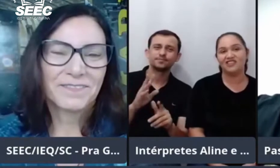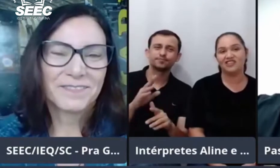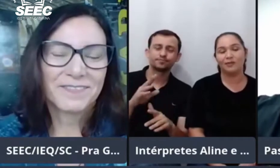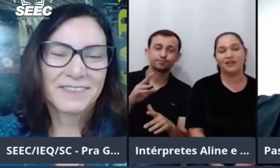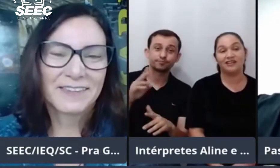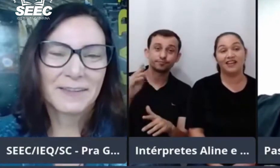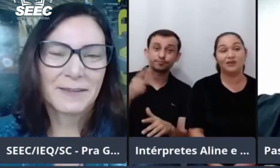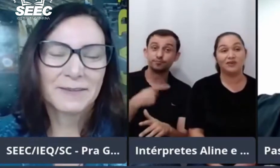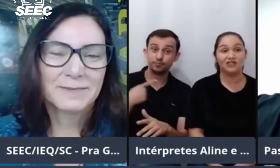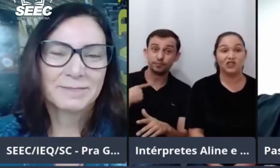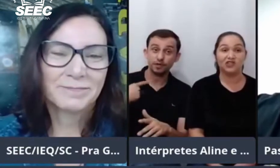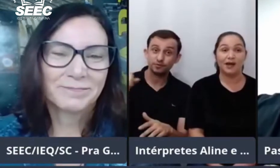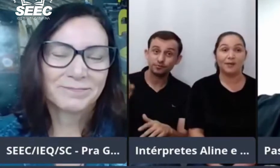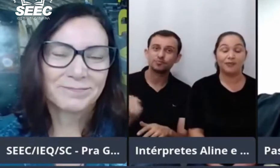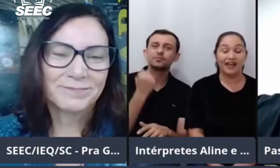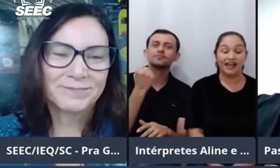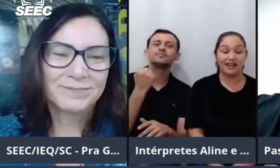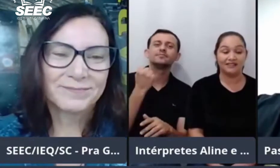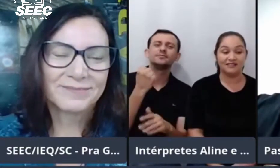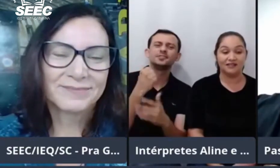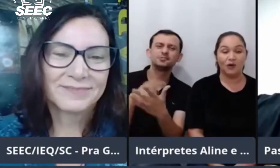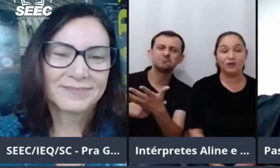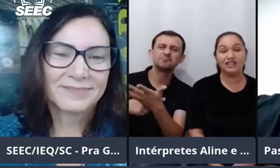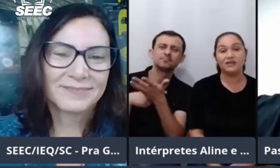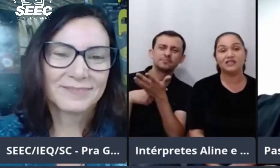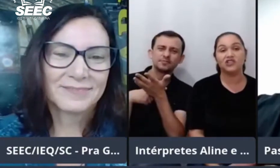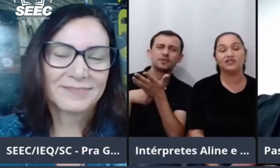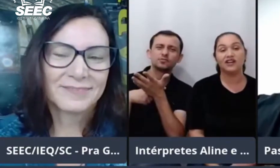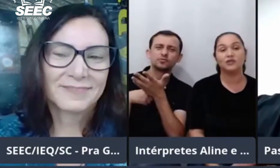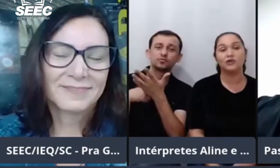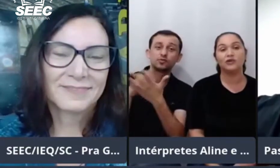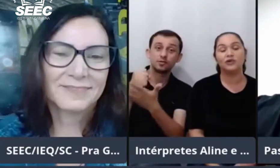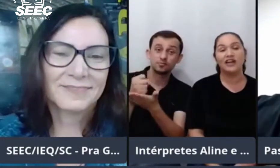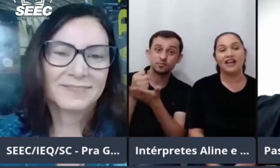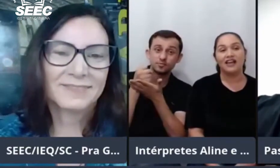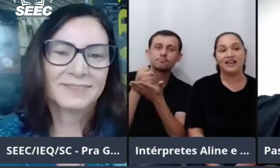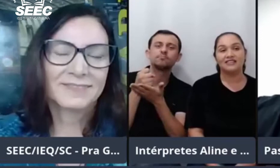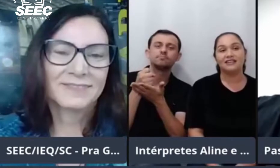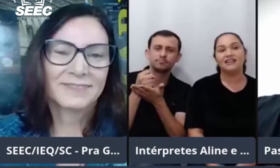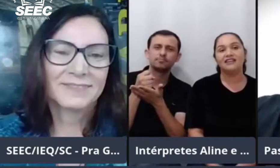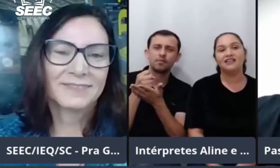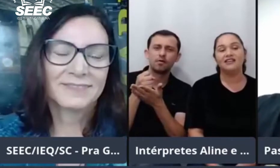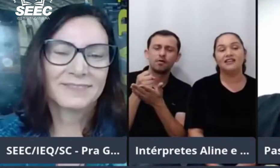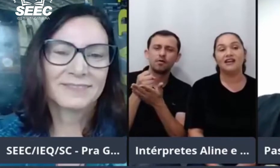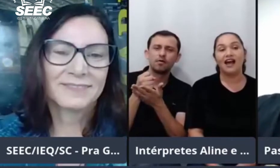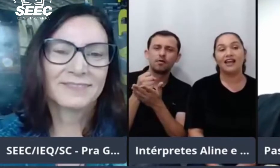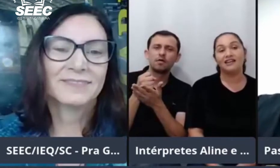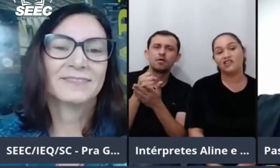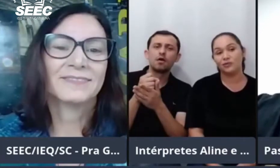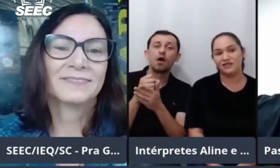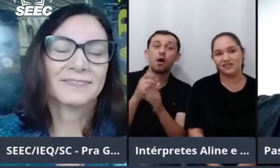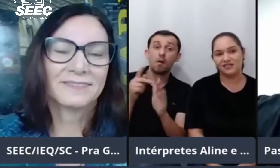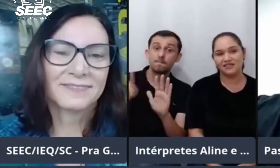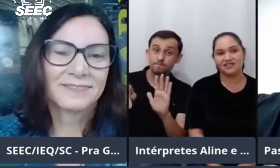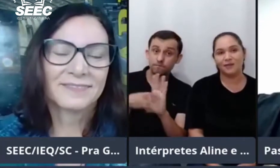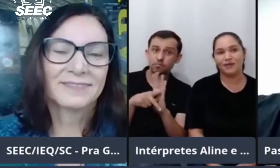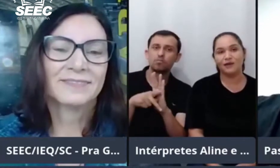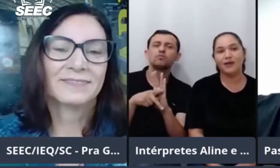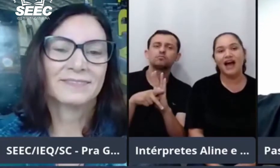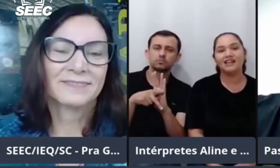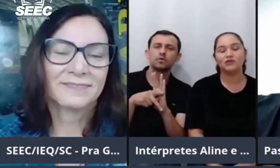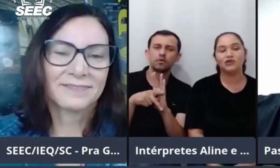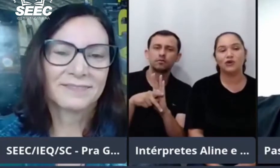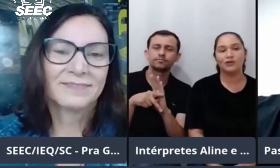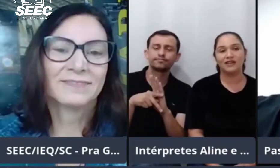cada dia está aprendendo, mas a gente está, com o Libras, a gente faz muito esse link em que a igreja precisa